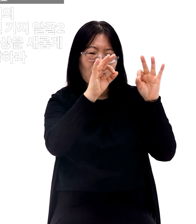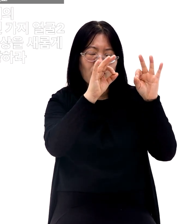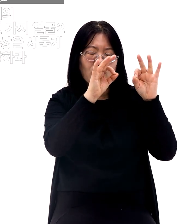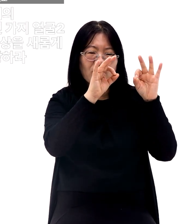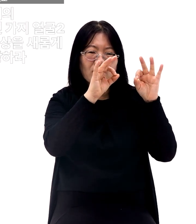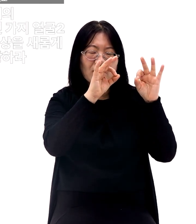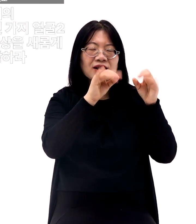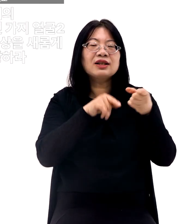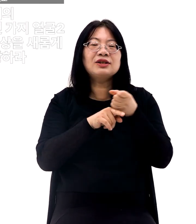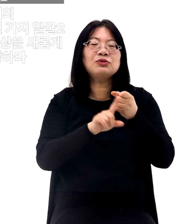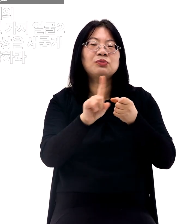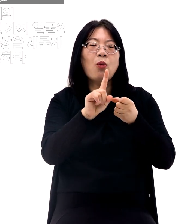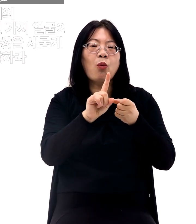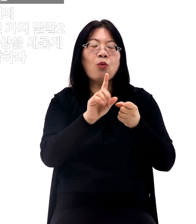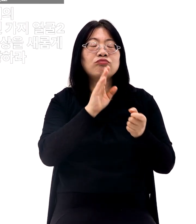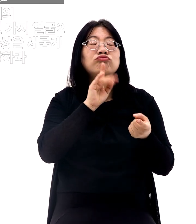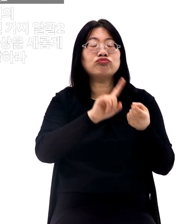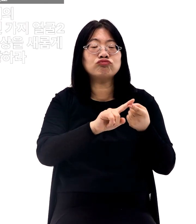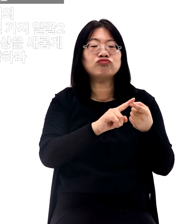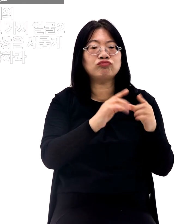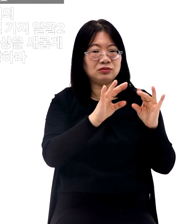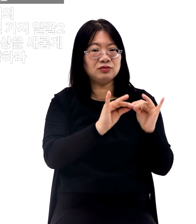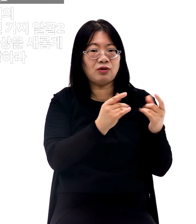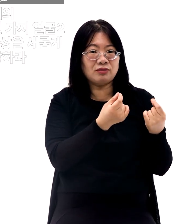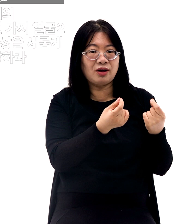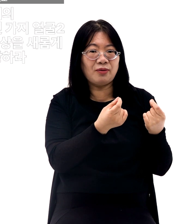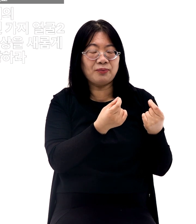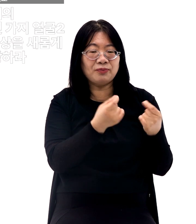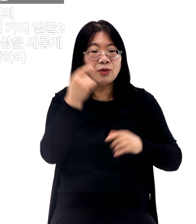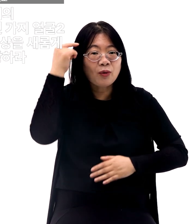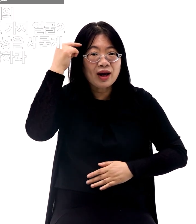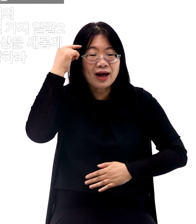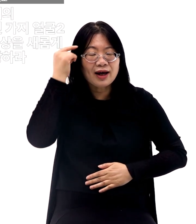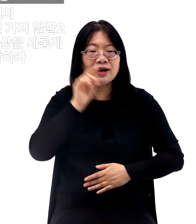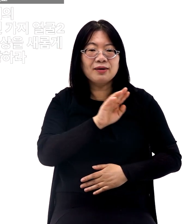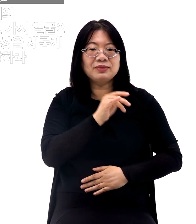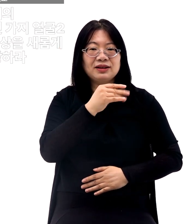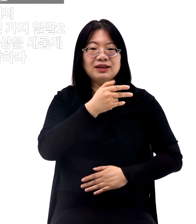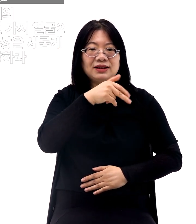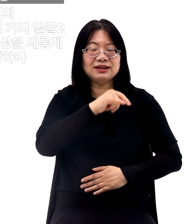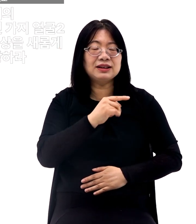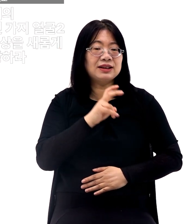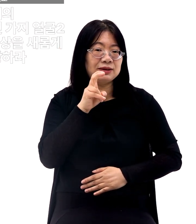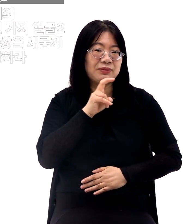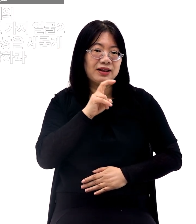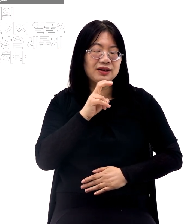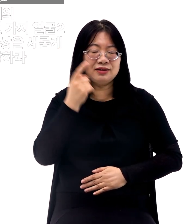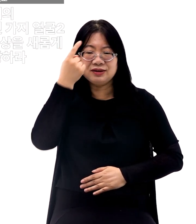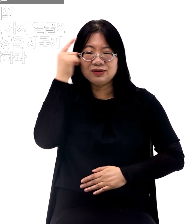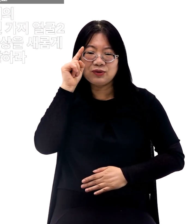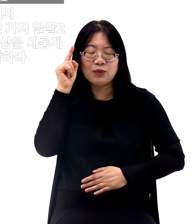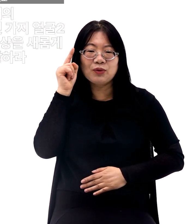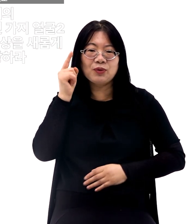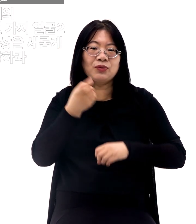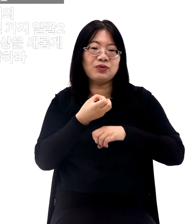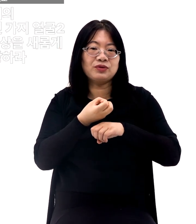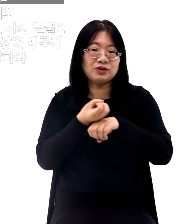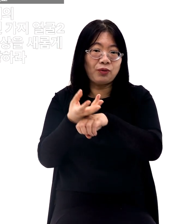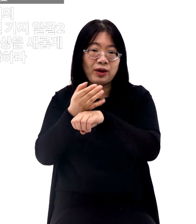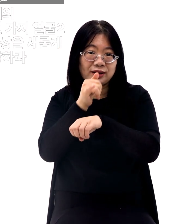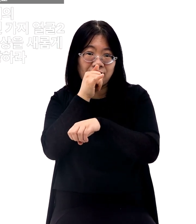이 음악이 암암리에 소련으로도 들어가기 시작한 비틀즈의 음악이. 그러면서 그 한 번도